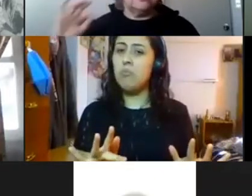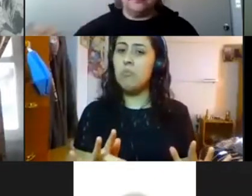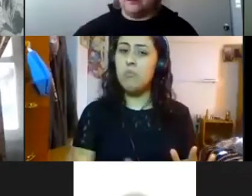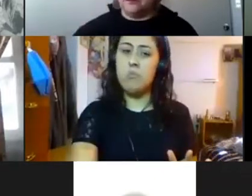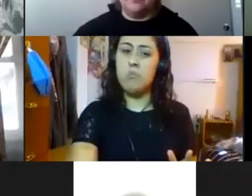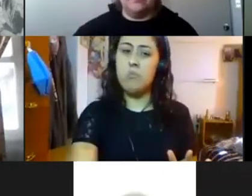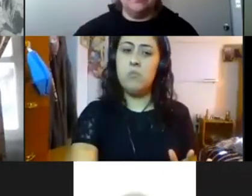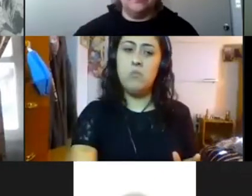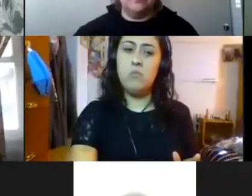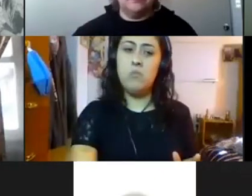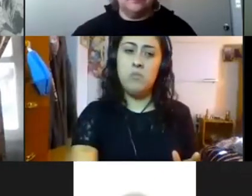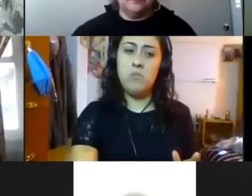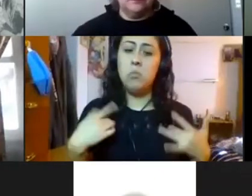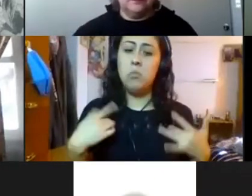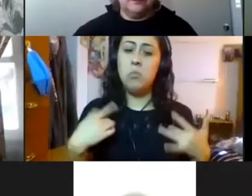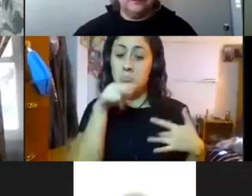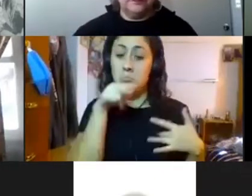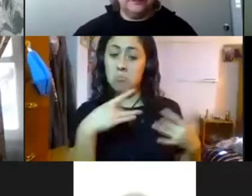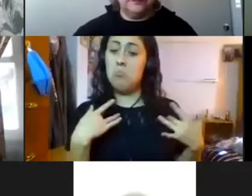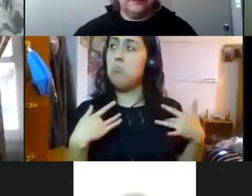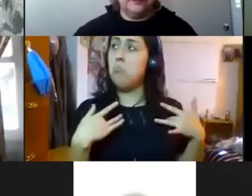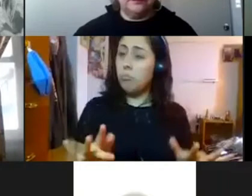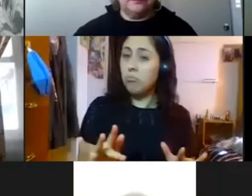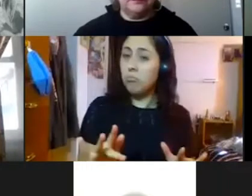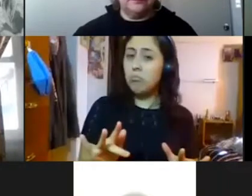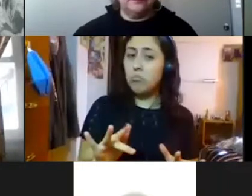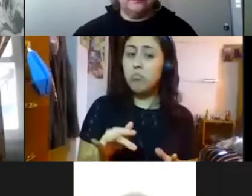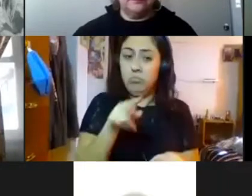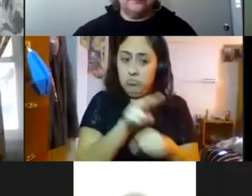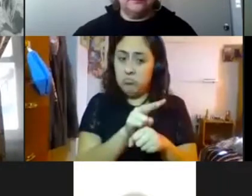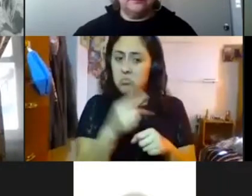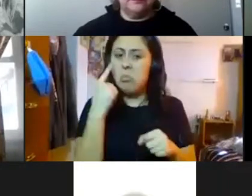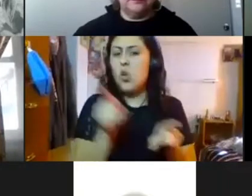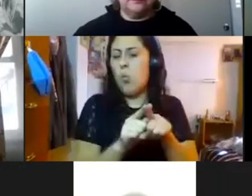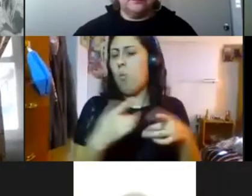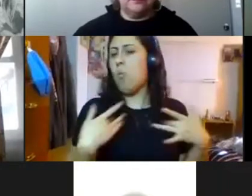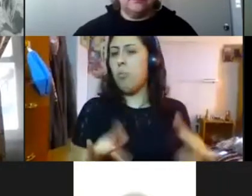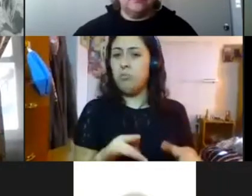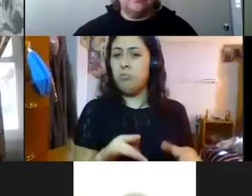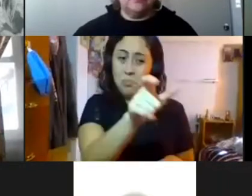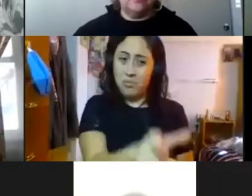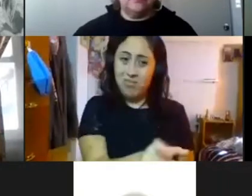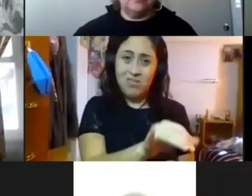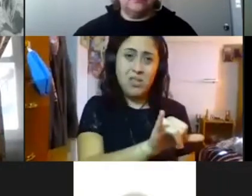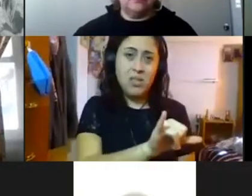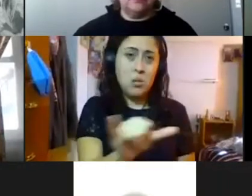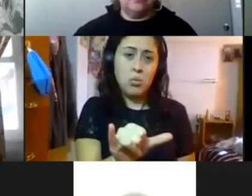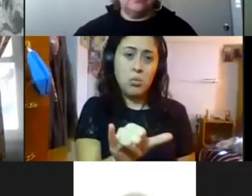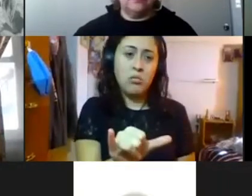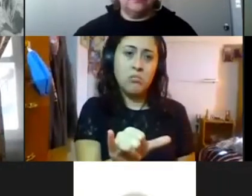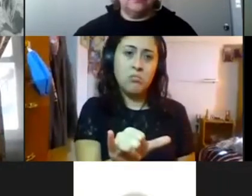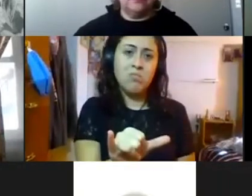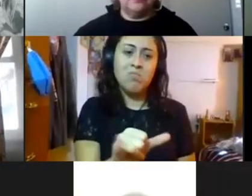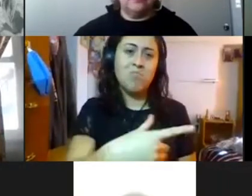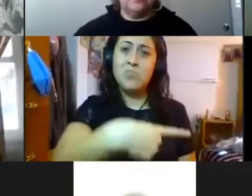esta oportunidad en donde yo soy testigo de esto, esa persona puede no venir más a mi aula.